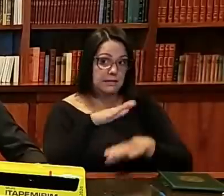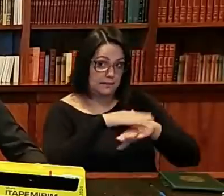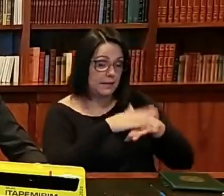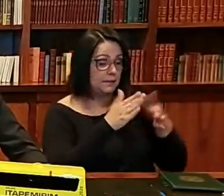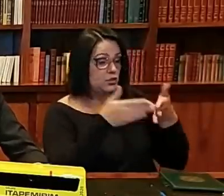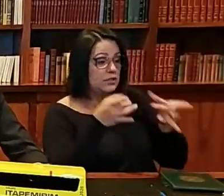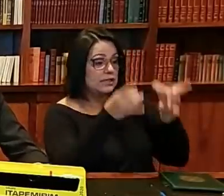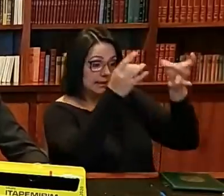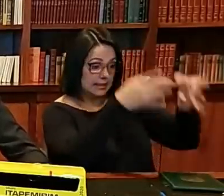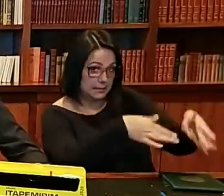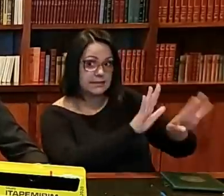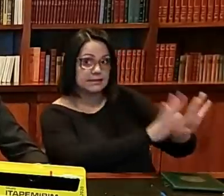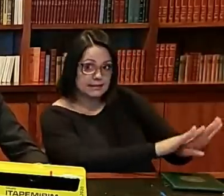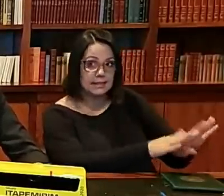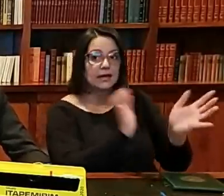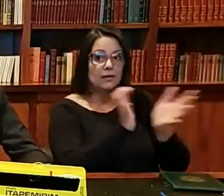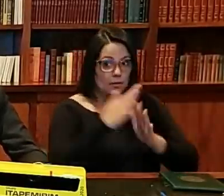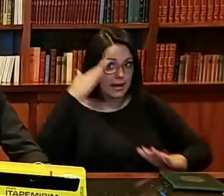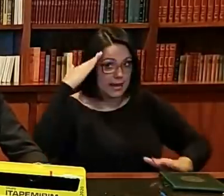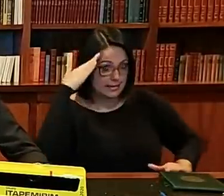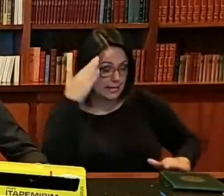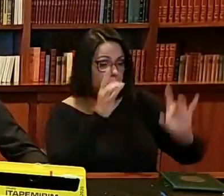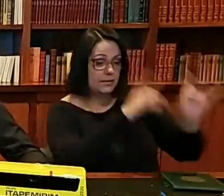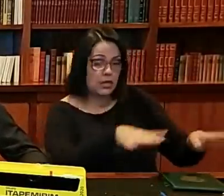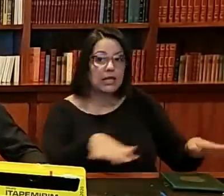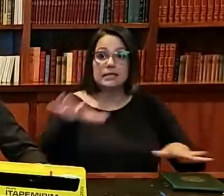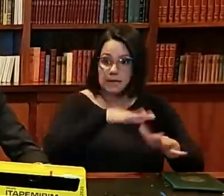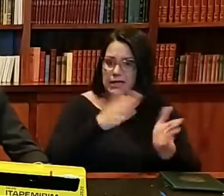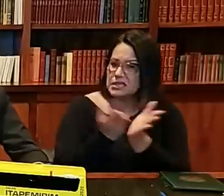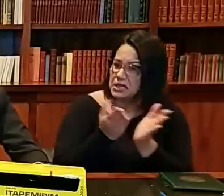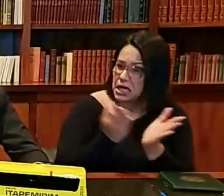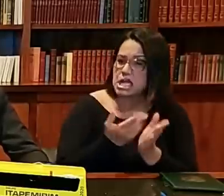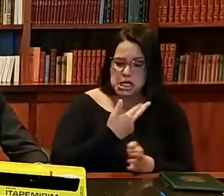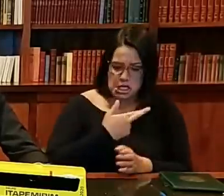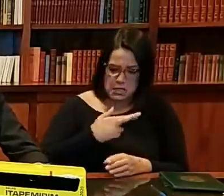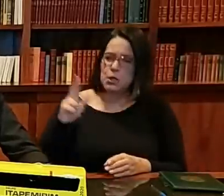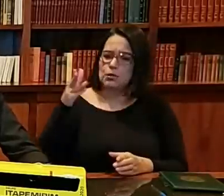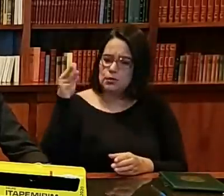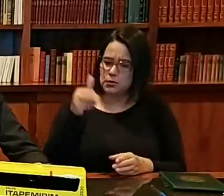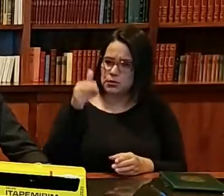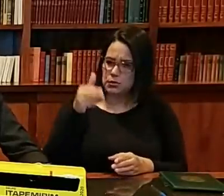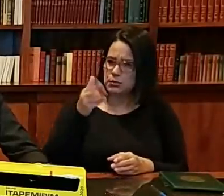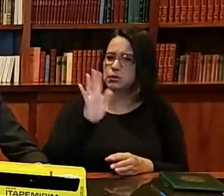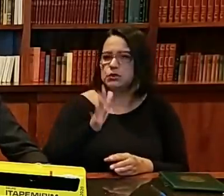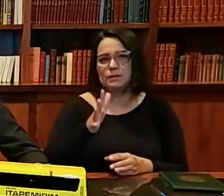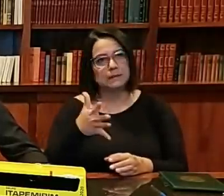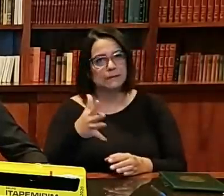exército. Trabalhou com as estatais. Era um religioso evangélico. Tá? E estava, se não me engano, aí